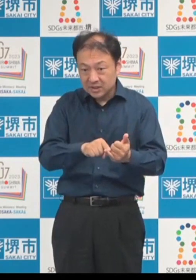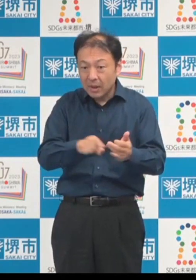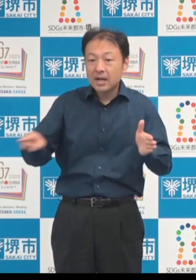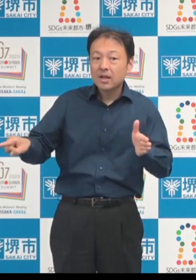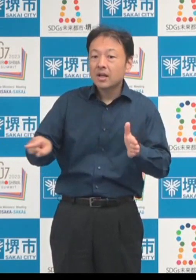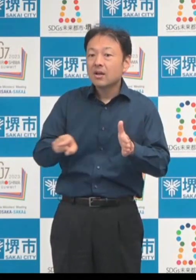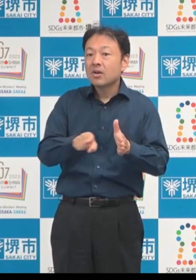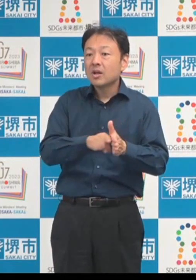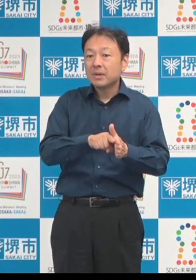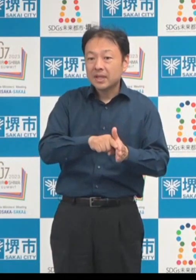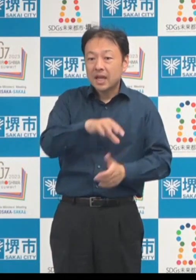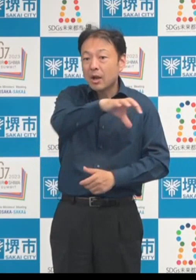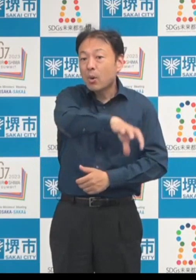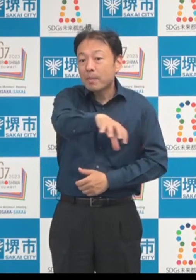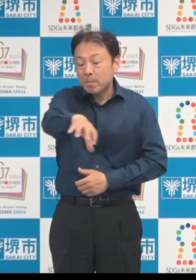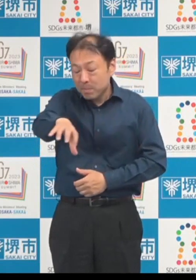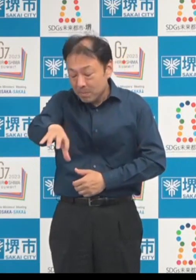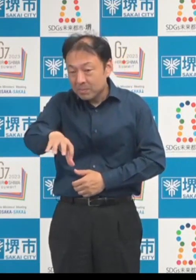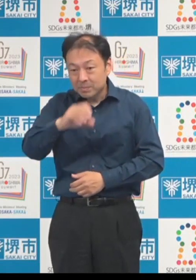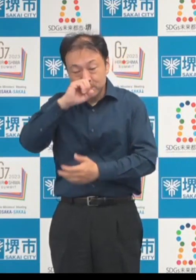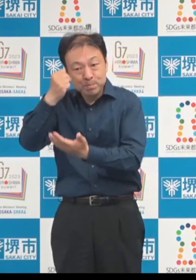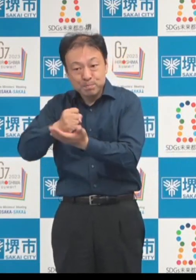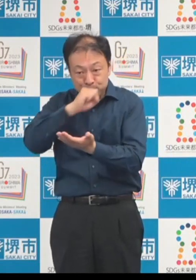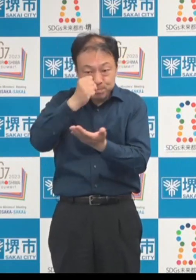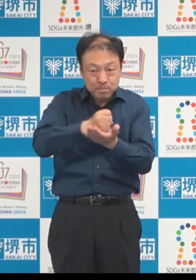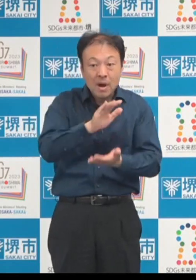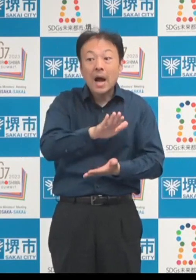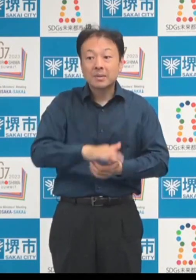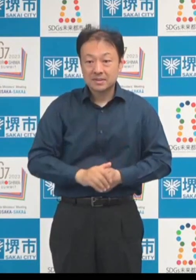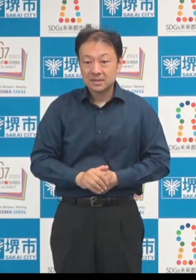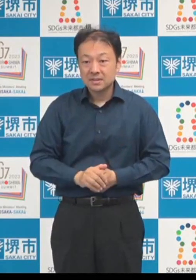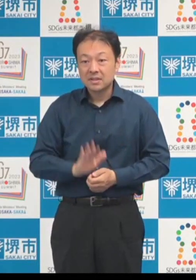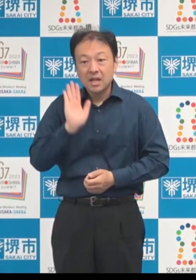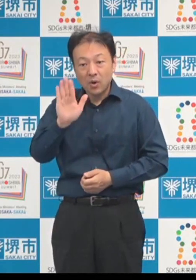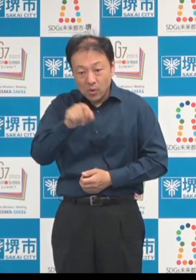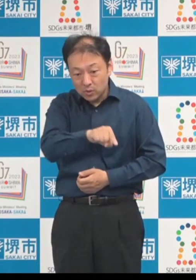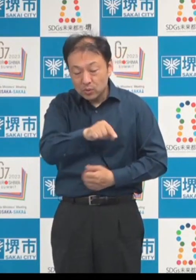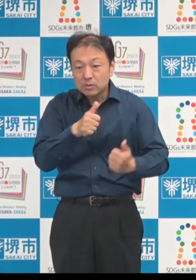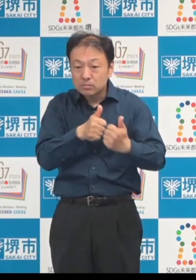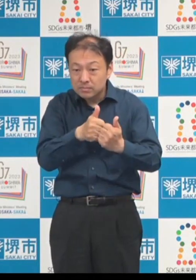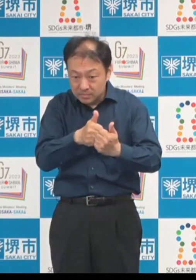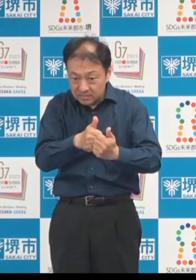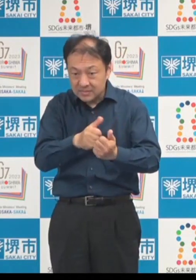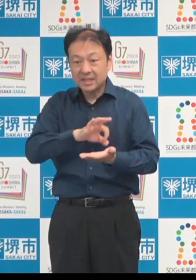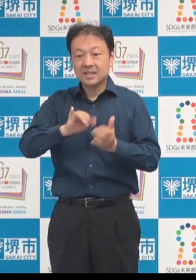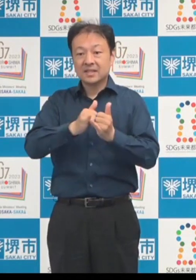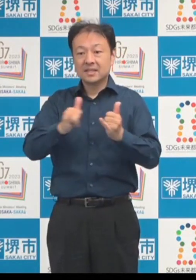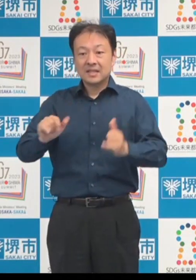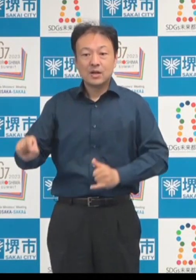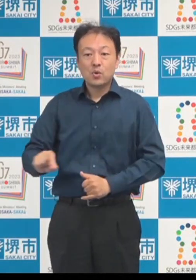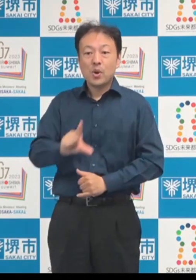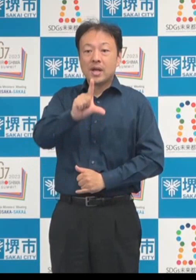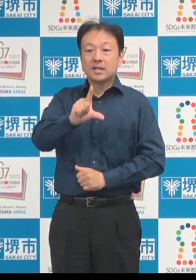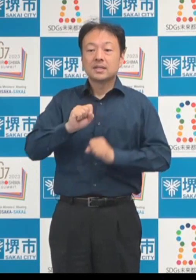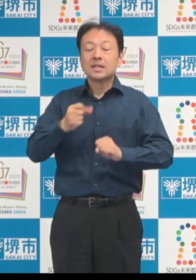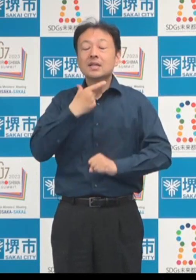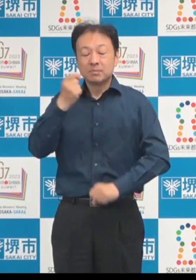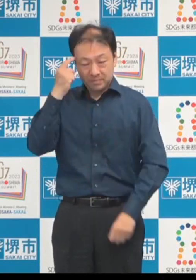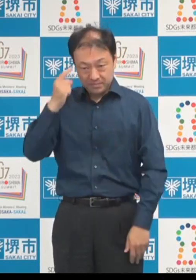ておられてますので、これから相談しながらですね、利用者数をどんどん増やしていきたいと思っております。以上でございます